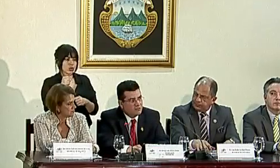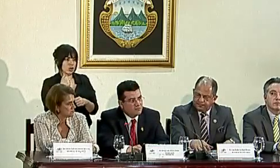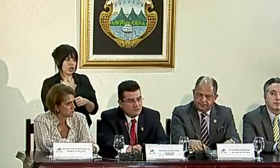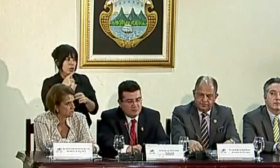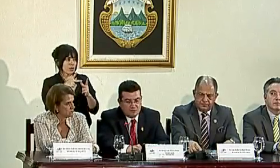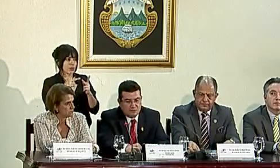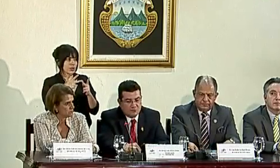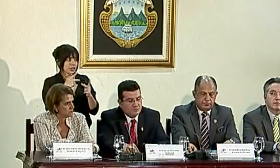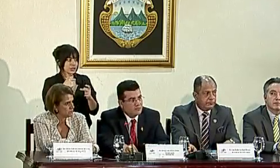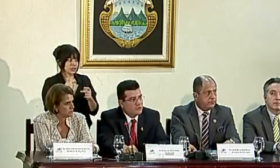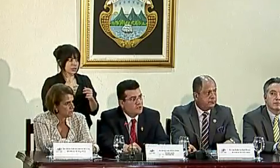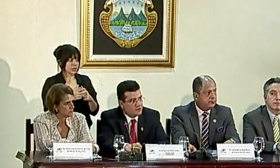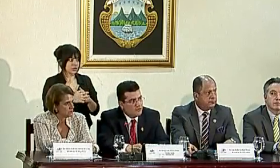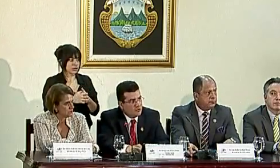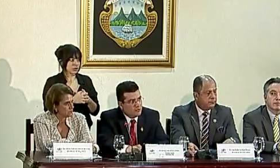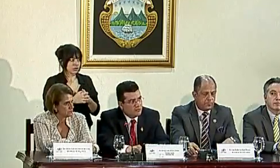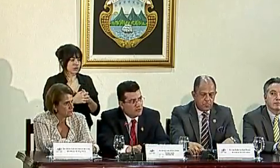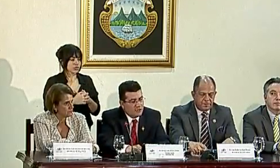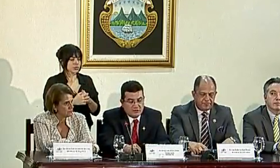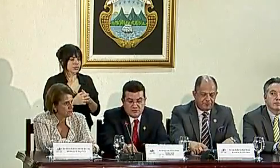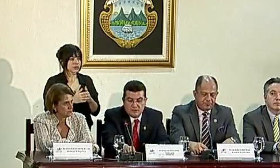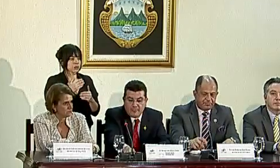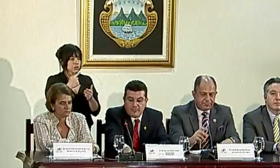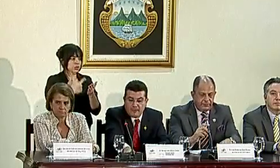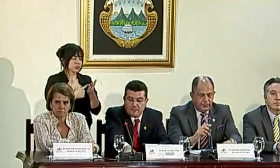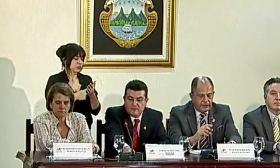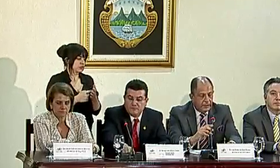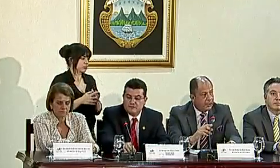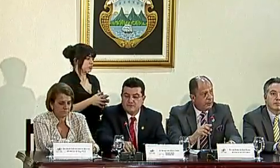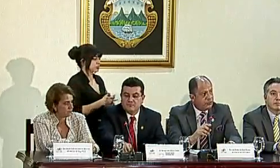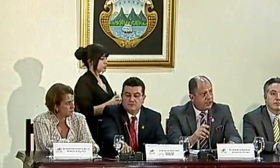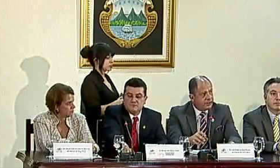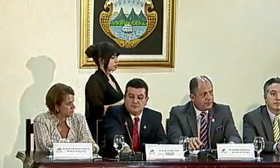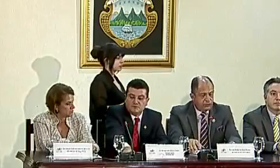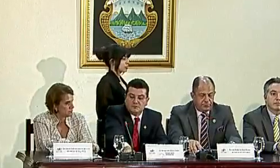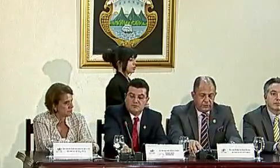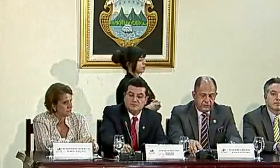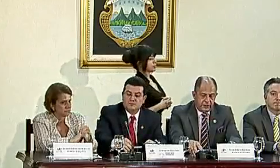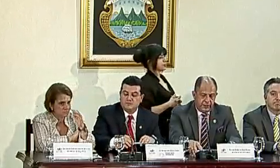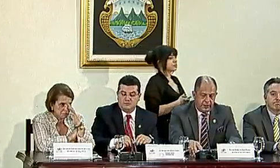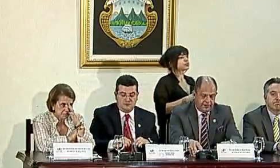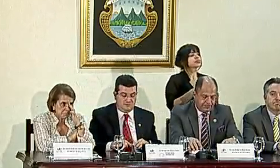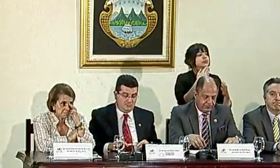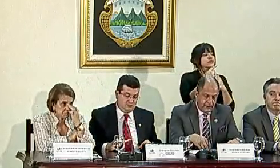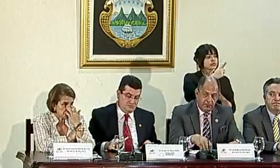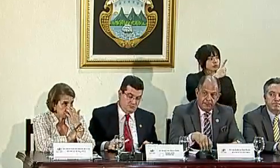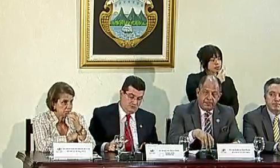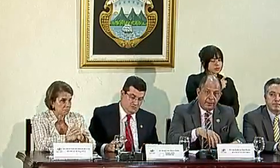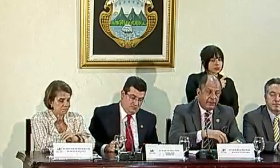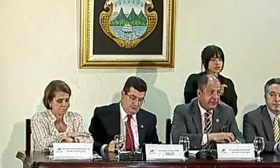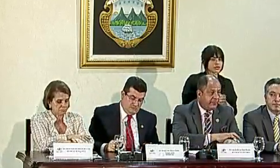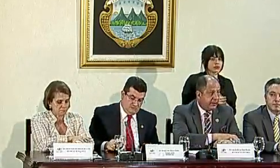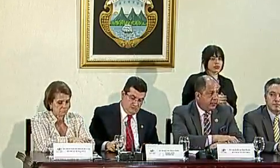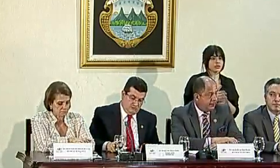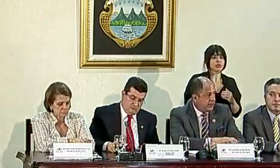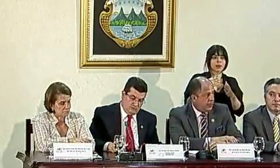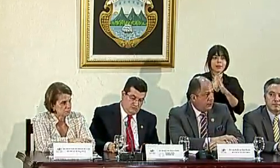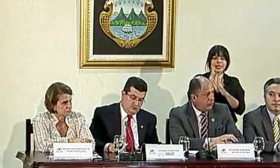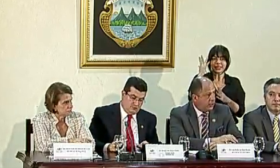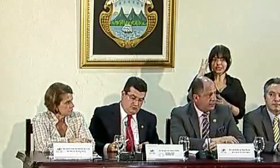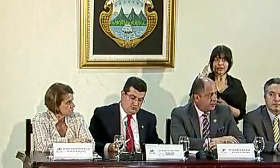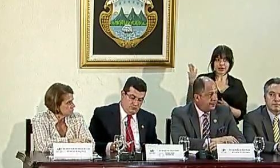ejecutivo. Luego, quizá. ¿Cómo no? Ok, gracias. Muchas gracias por su pregunta. He pedido a Stephanie